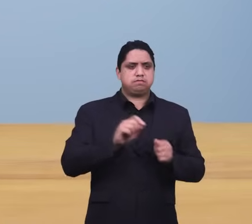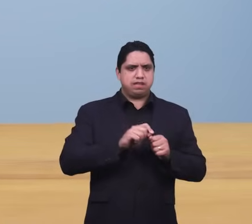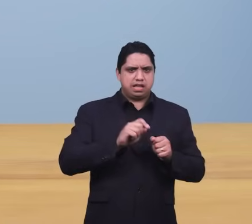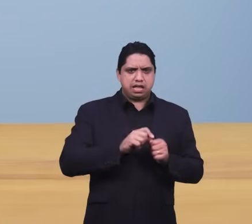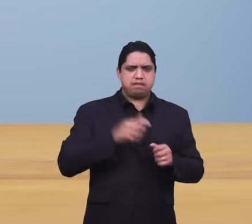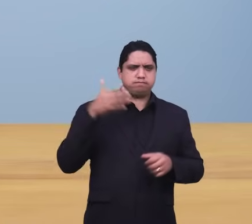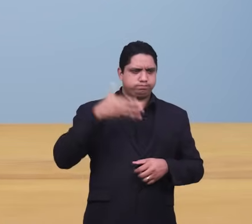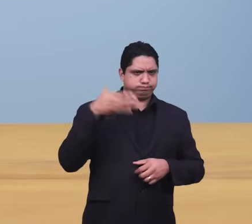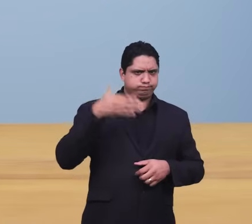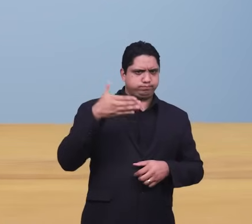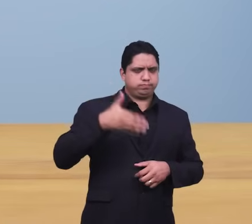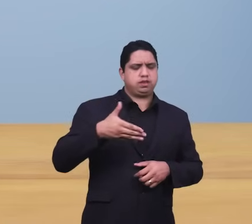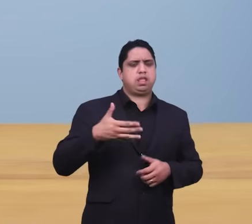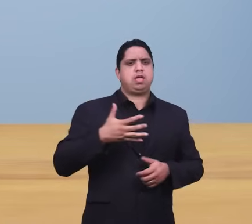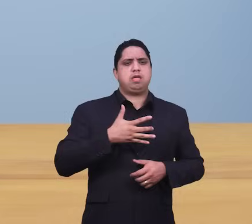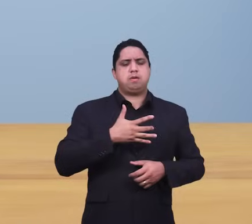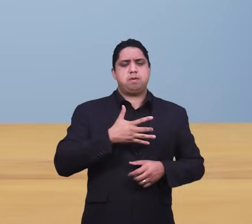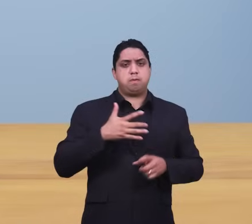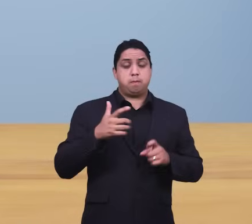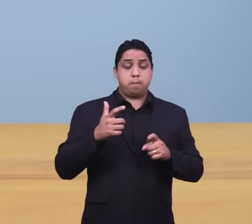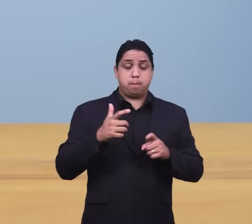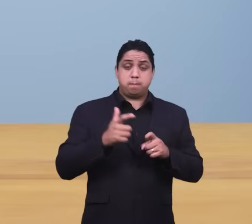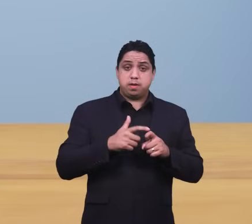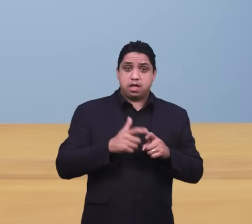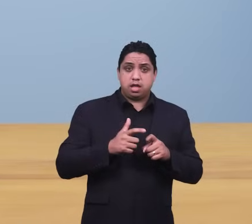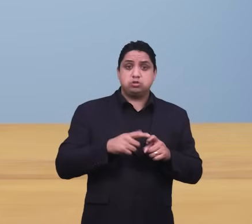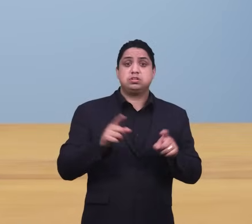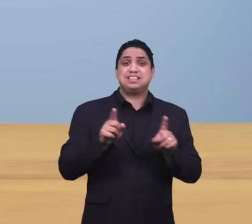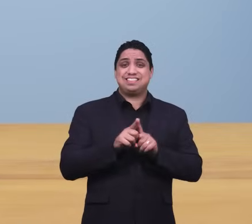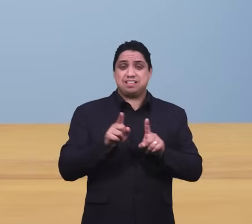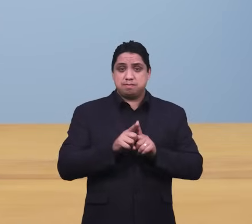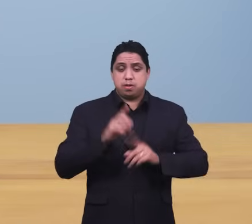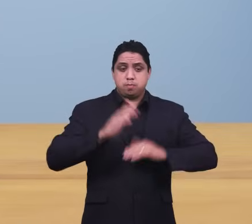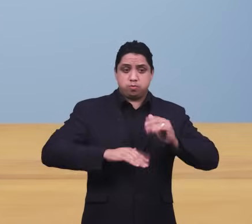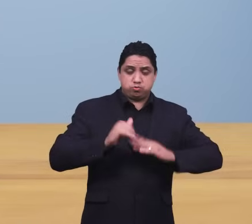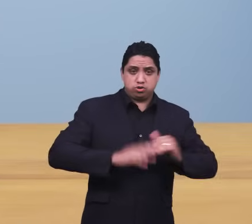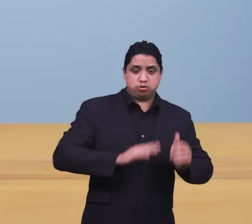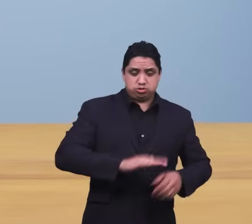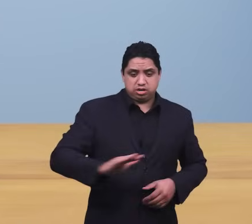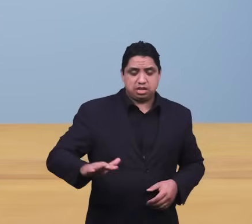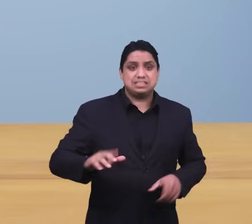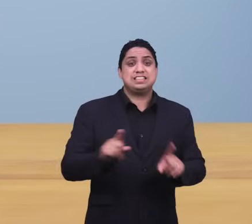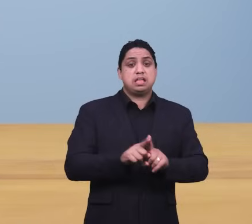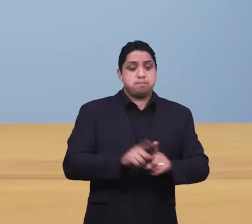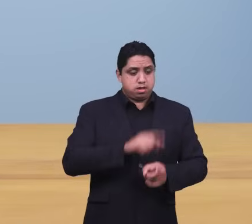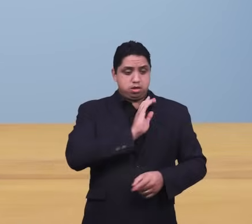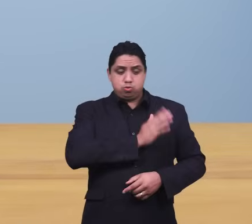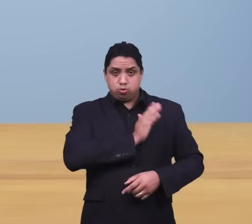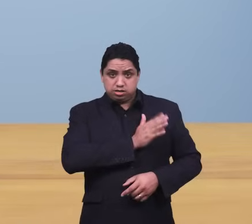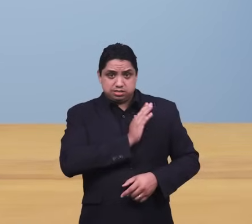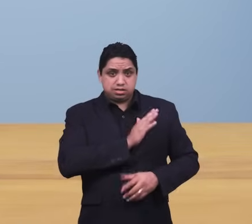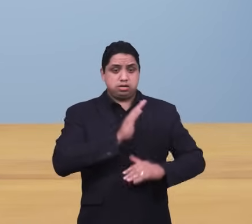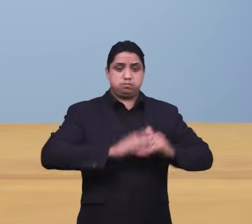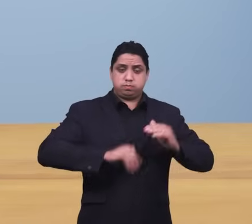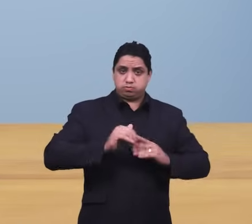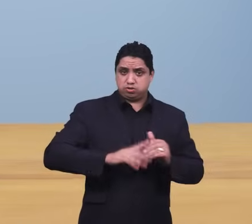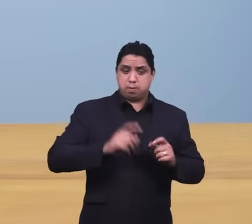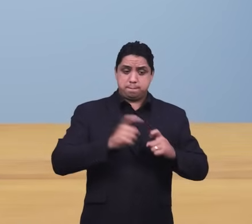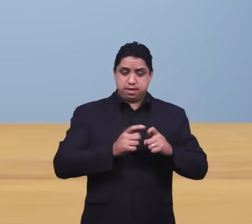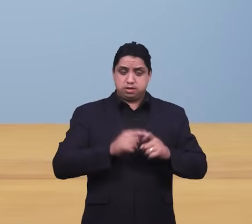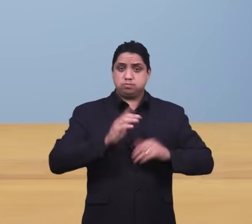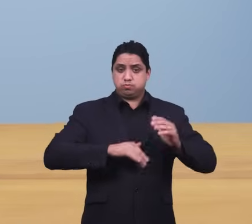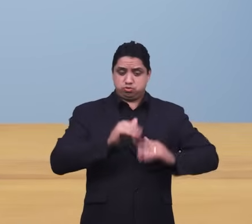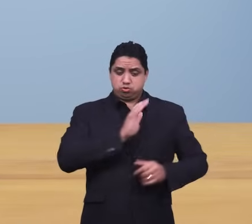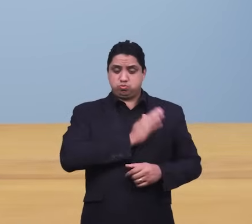consultas também com pediatra, ou com neurologista, ou com cardiologista, com o médico que vai acompanhar